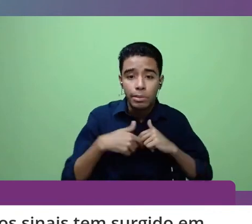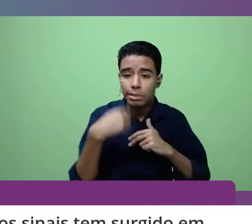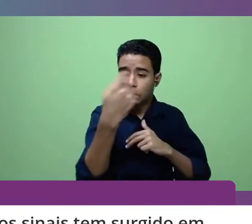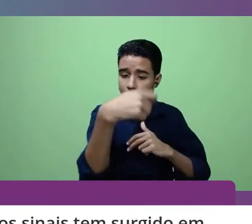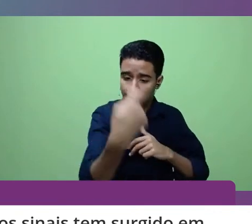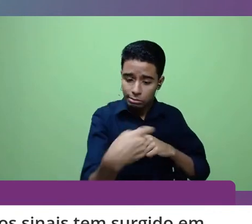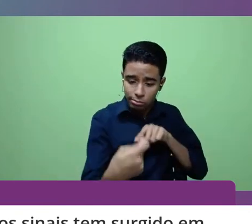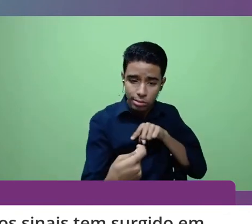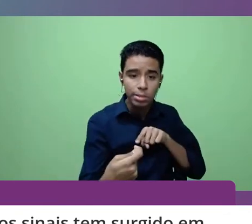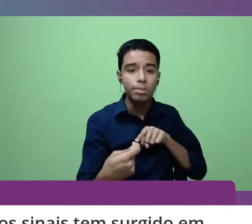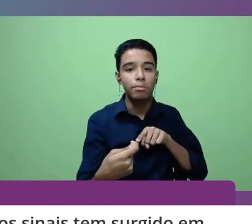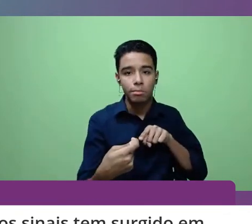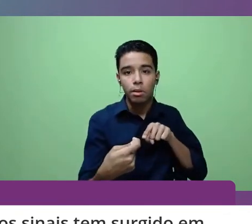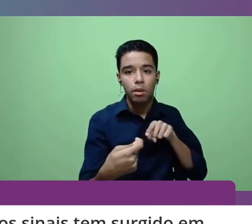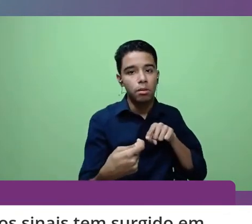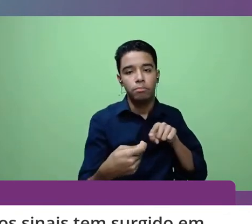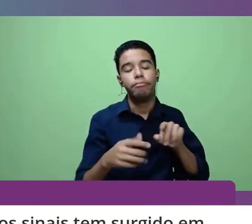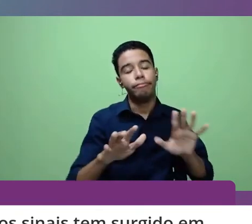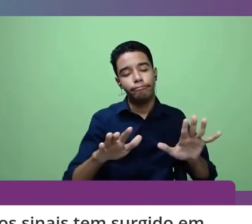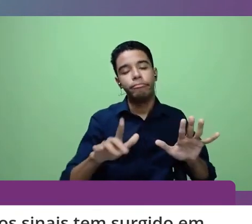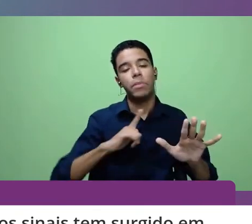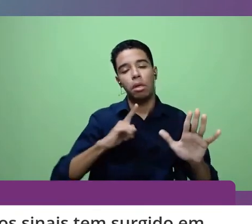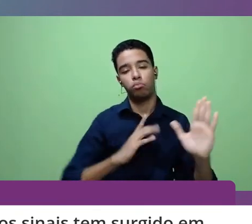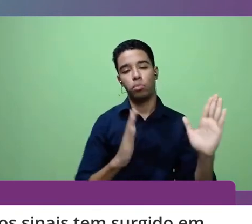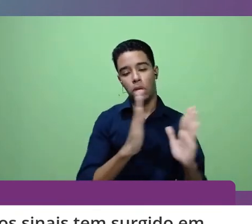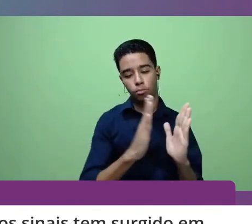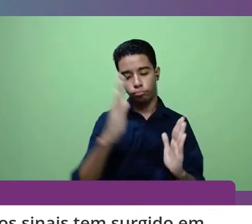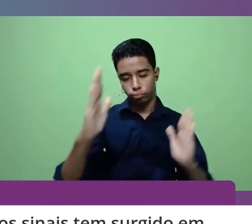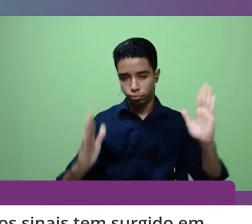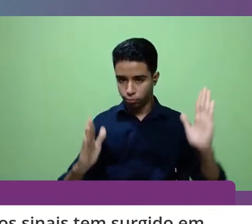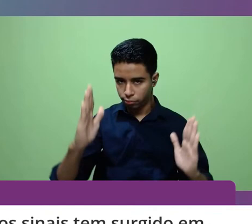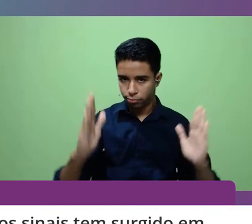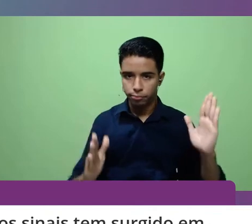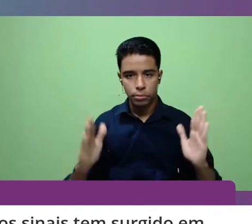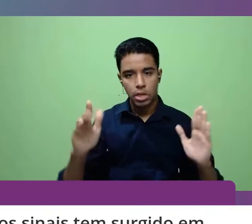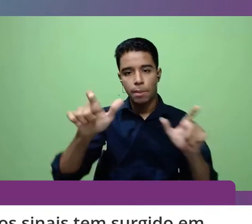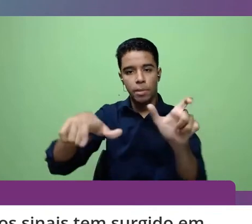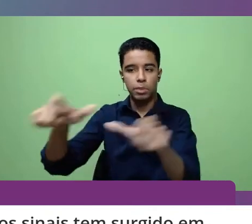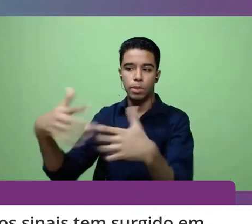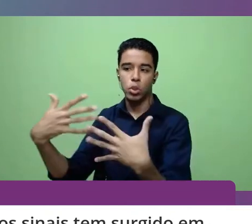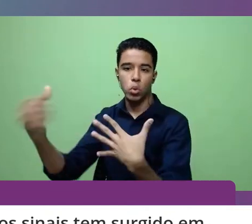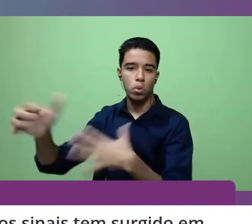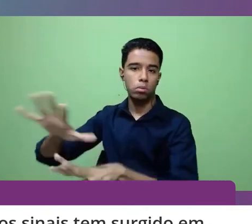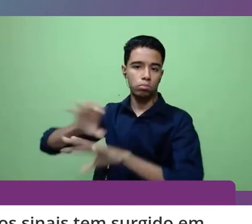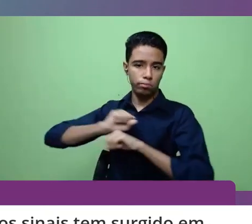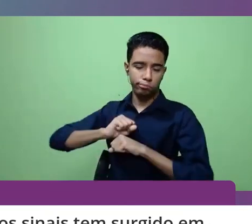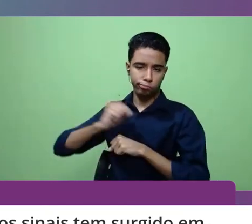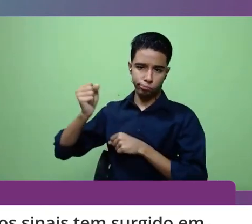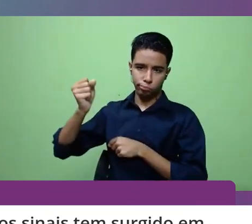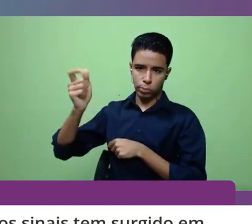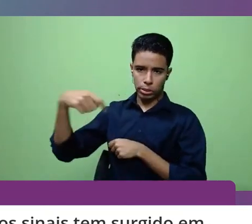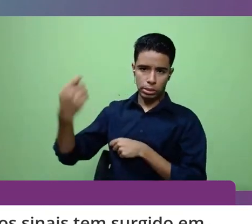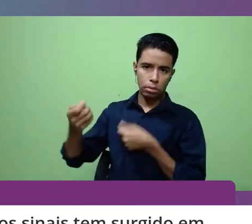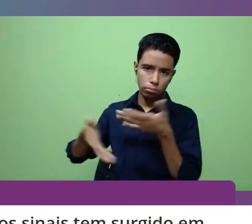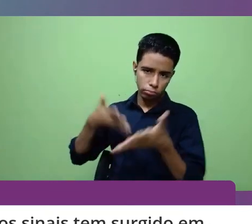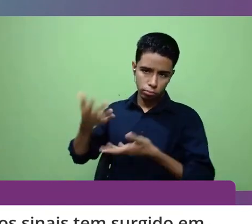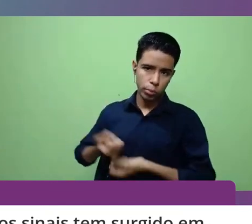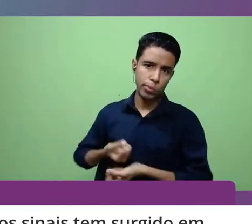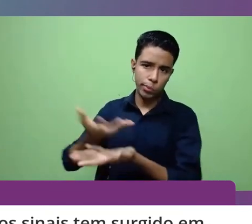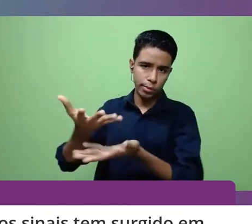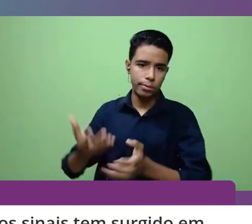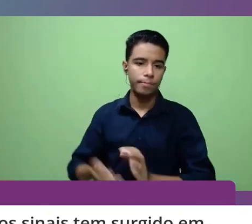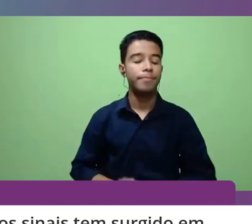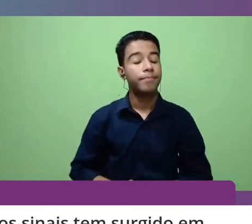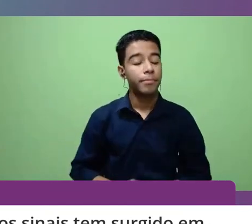nas graças das pessoas. É a mesma coisa que acontece com as palavras em português. Por exemplo, a gente tem uma palavra nova na